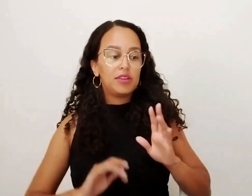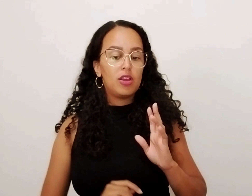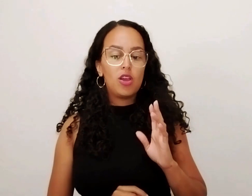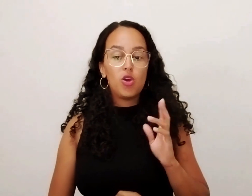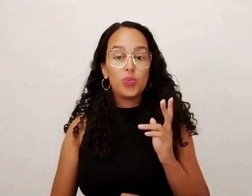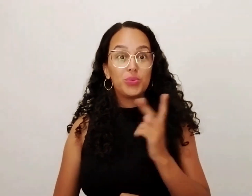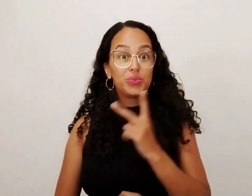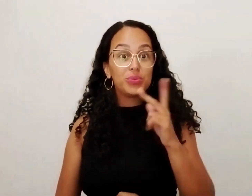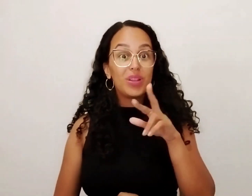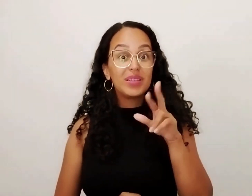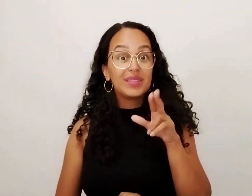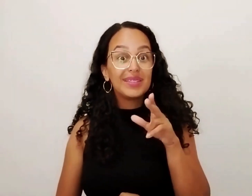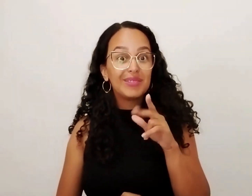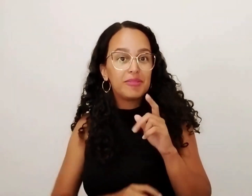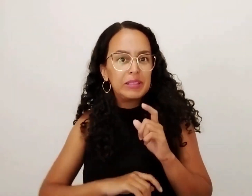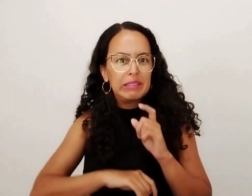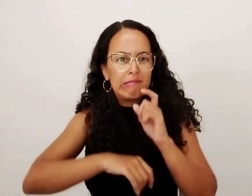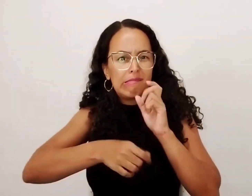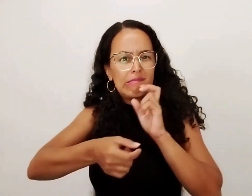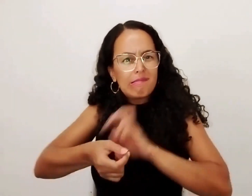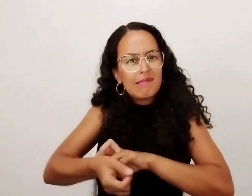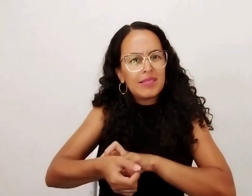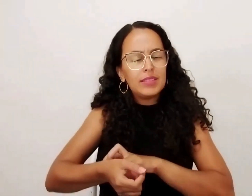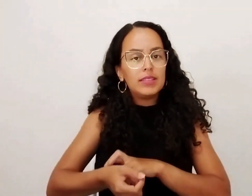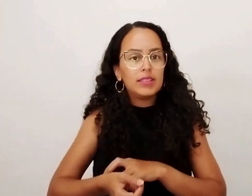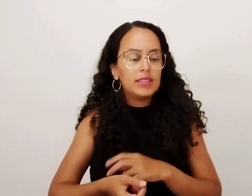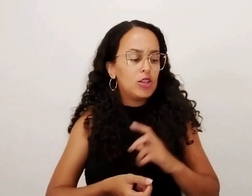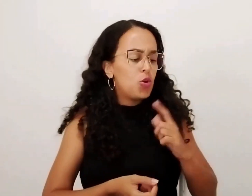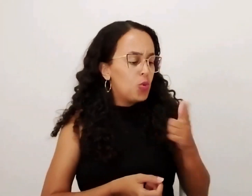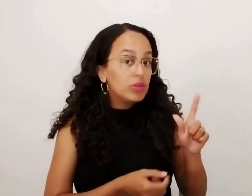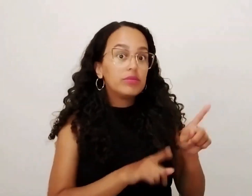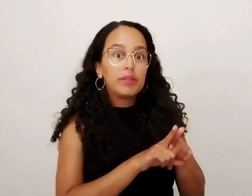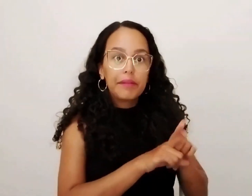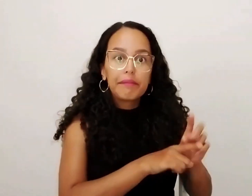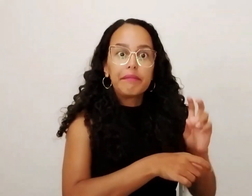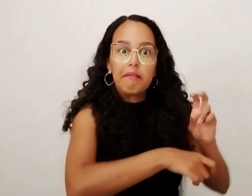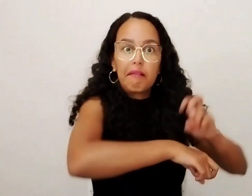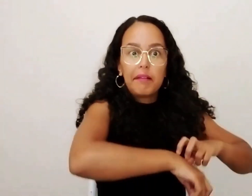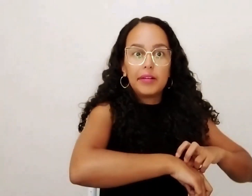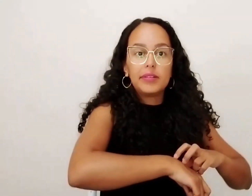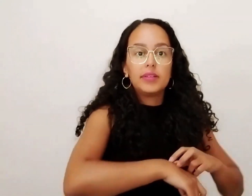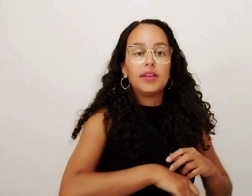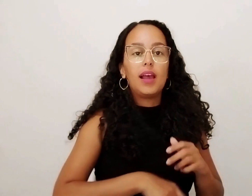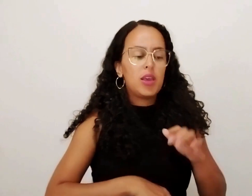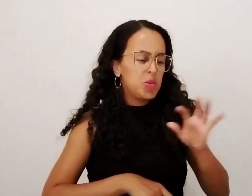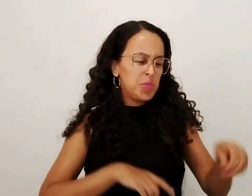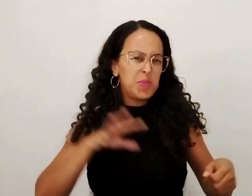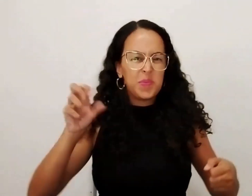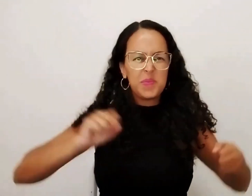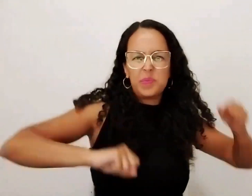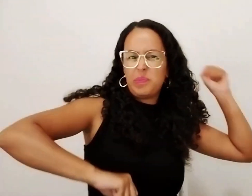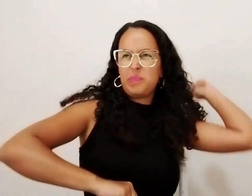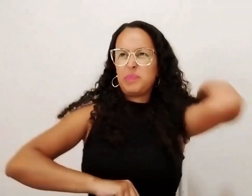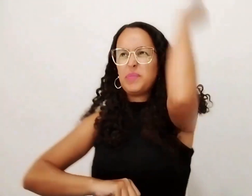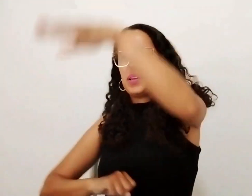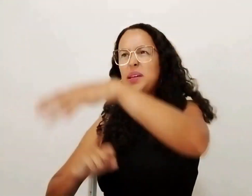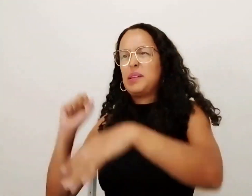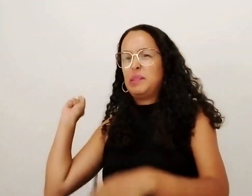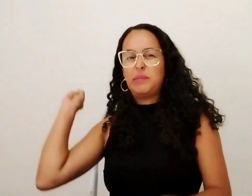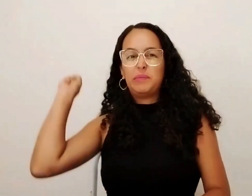Para se vingarem, eles jogam uma bola de couro em